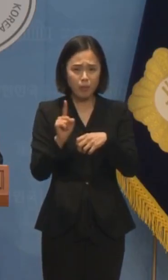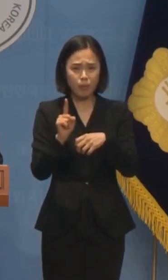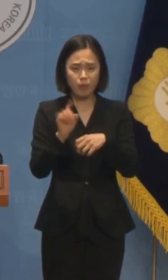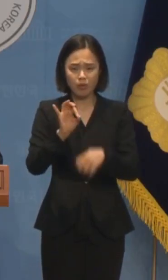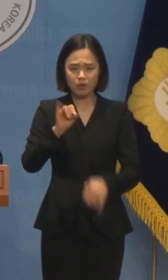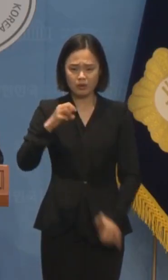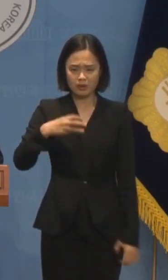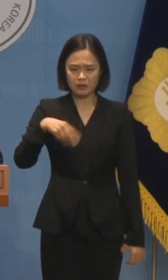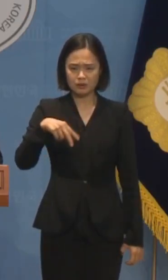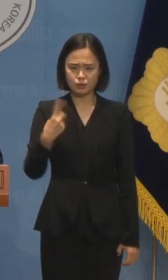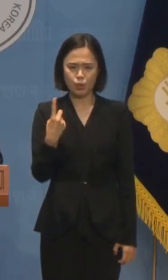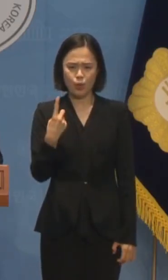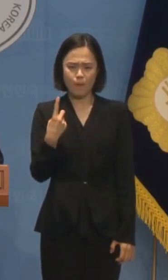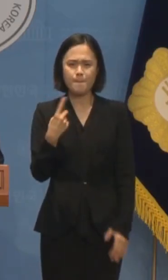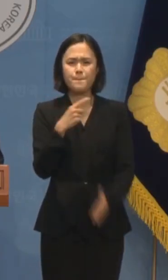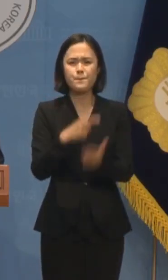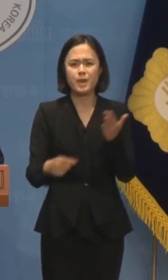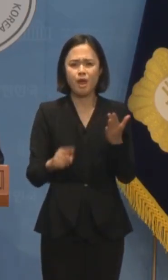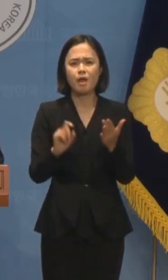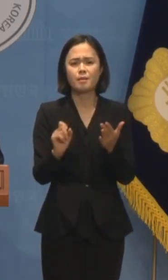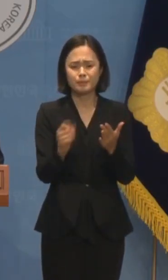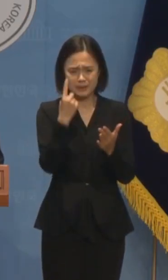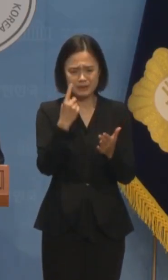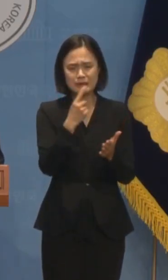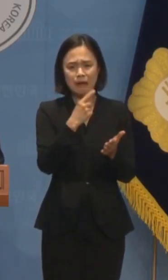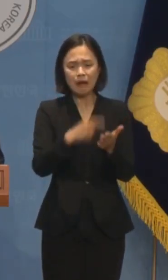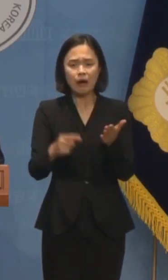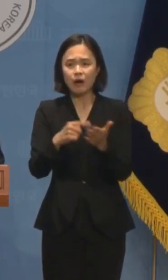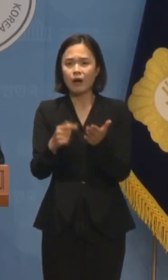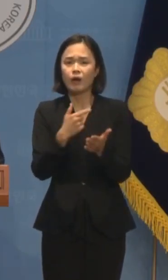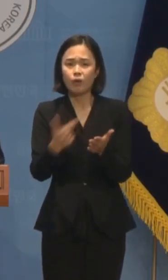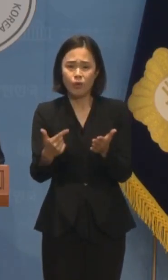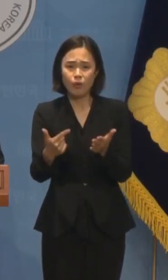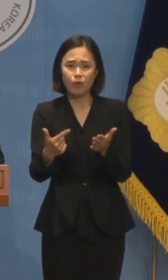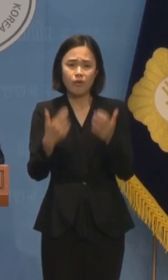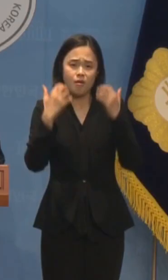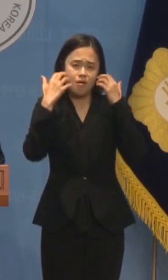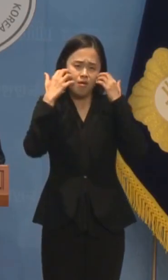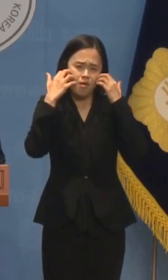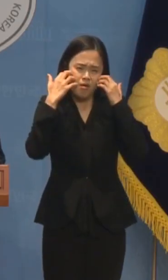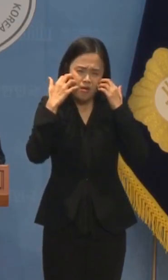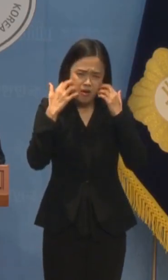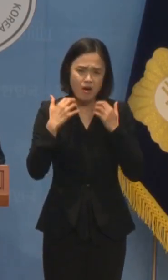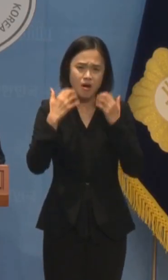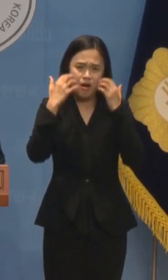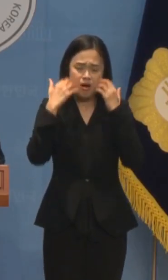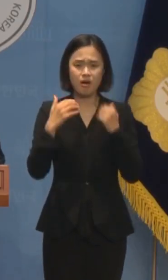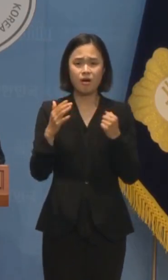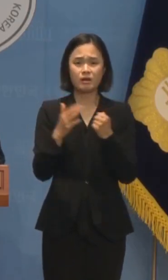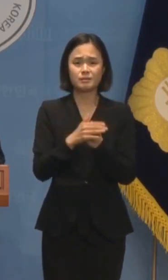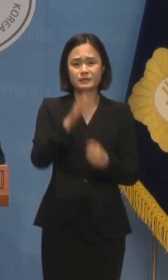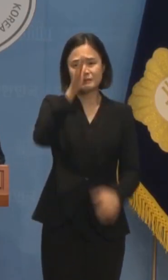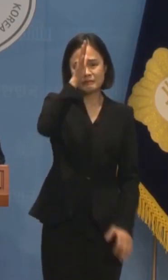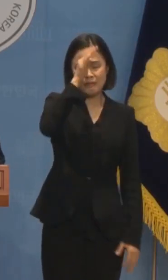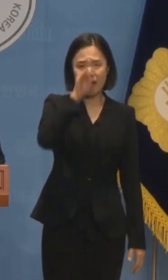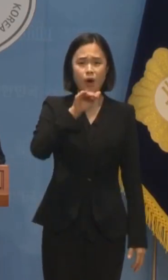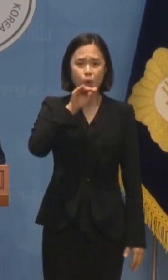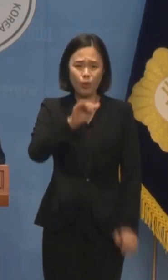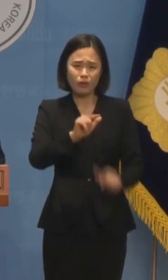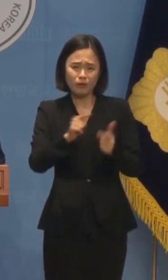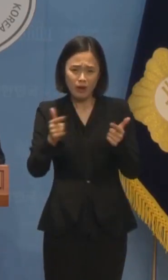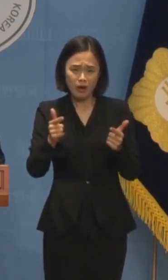입었습니다. 폭염으로 닭, 오리 등 가축들은 8월 한 달 만에 10만 마리 이상